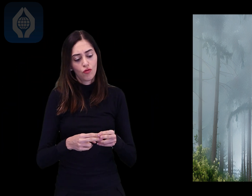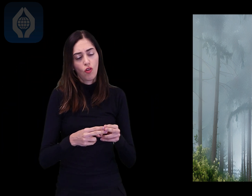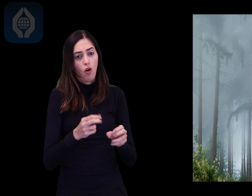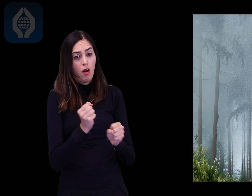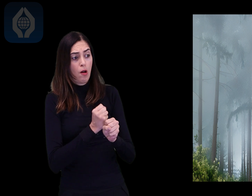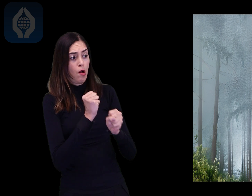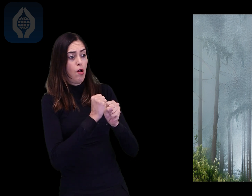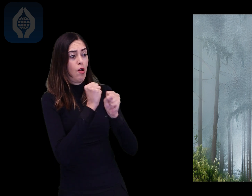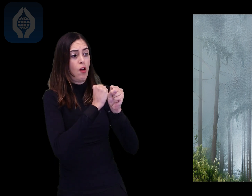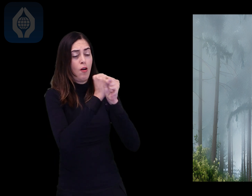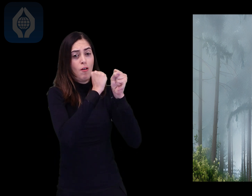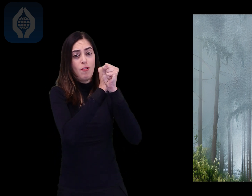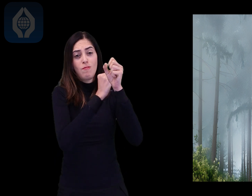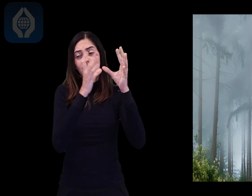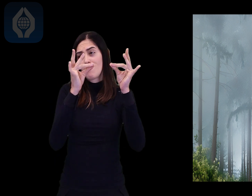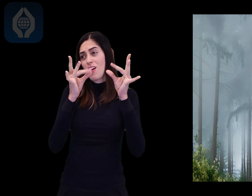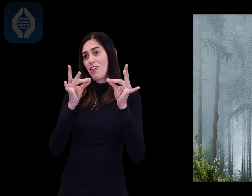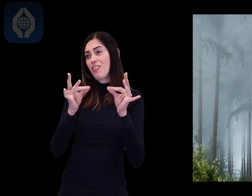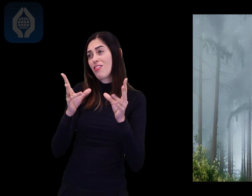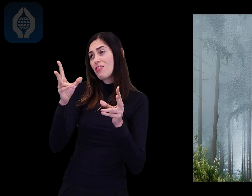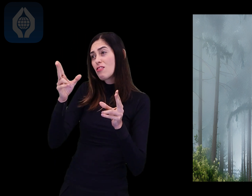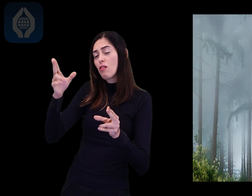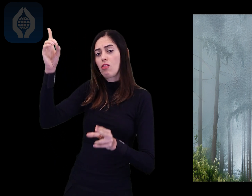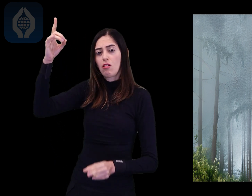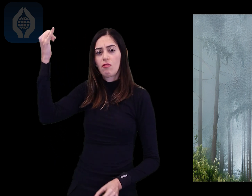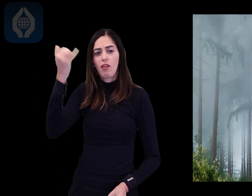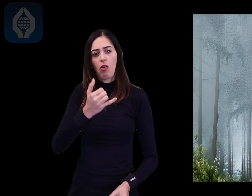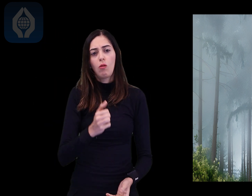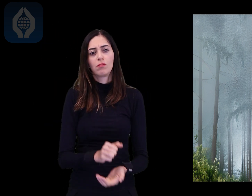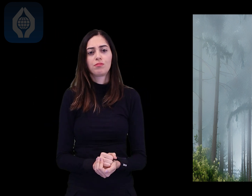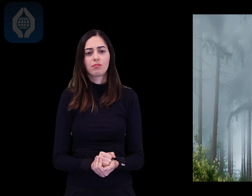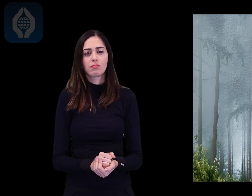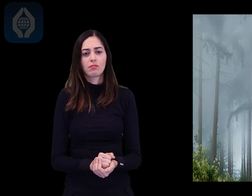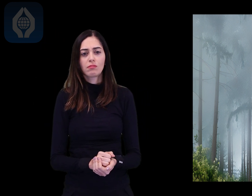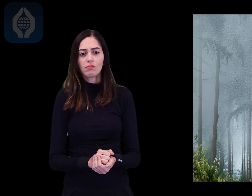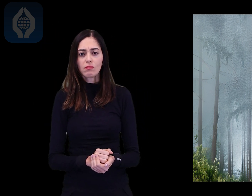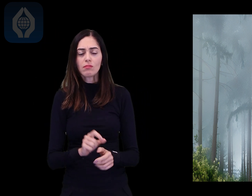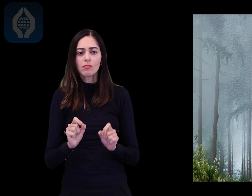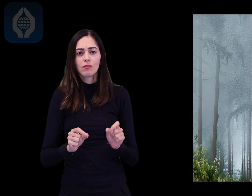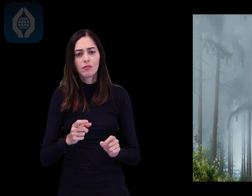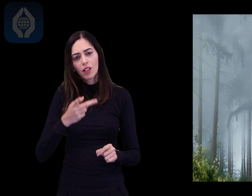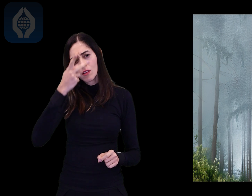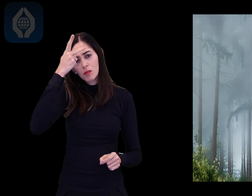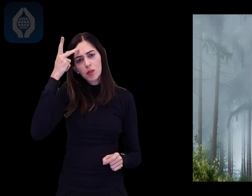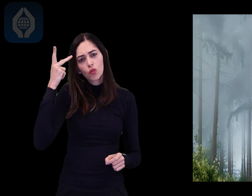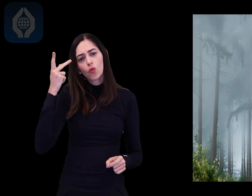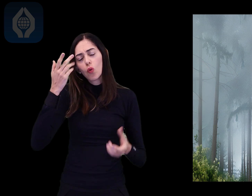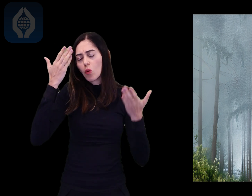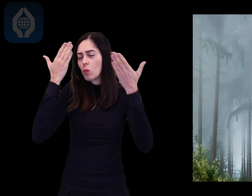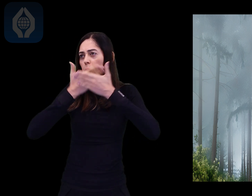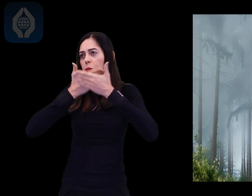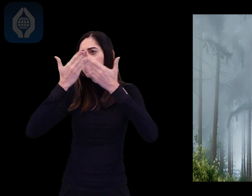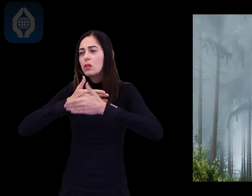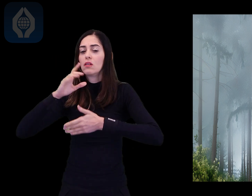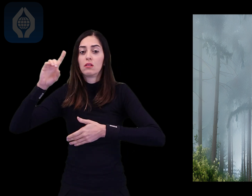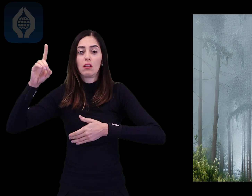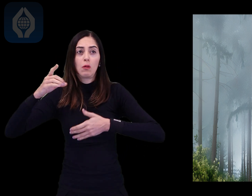disse. Contraste. Algumas pessoas, por não poderem ver Deus, nem o céu, nem o lugar de castigo que